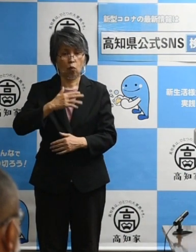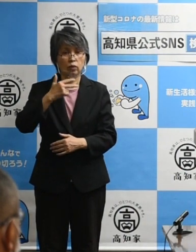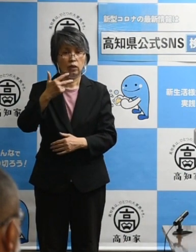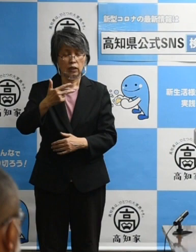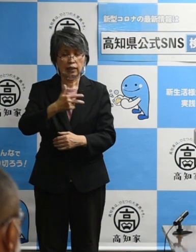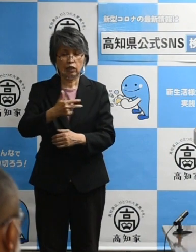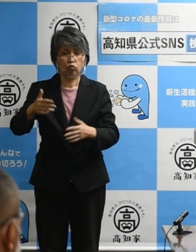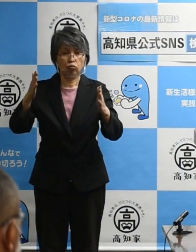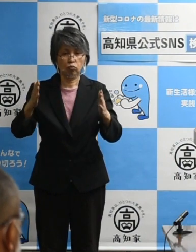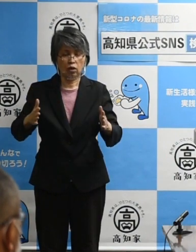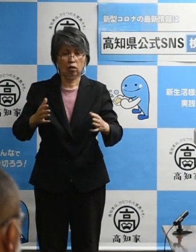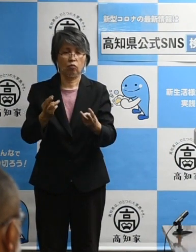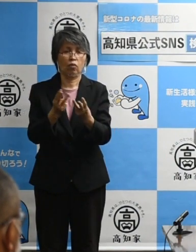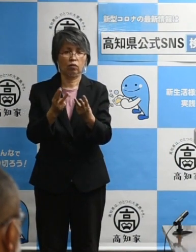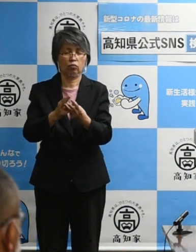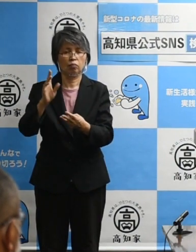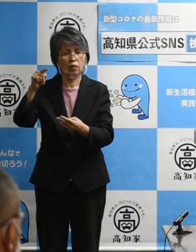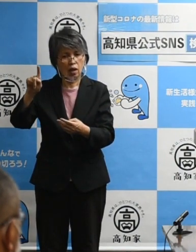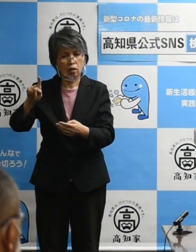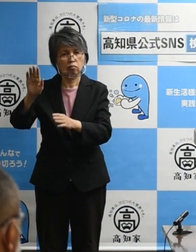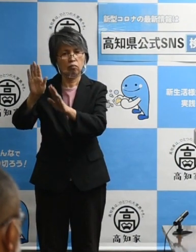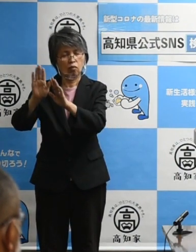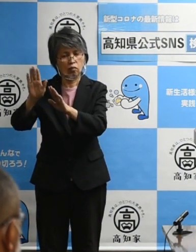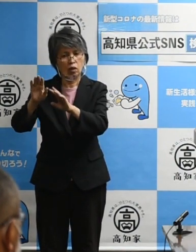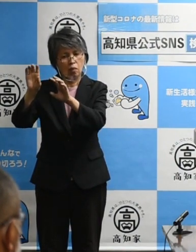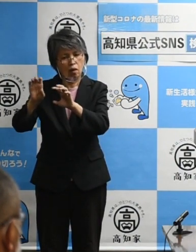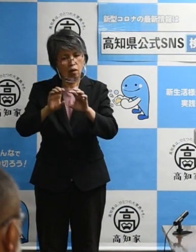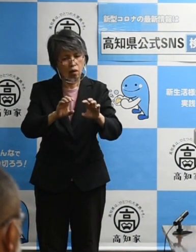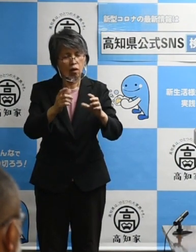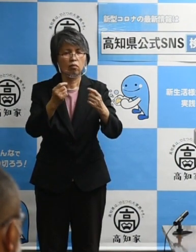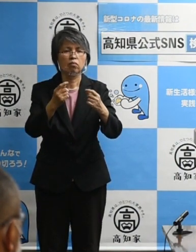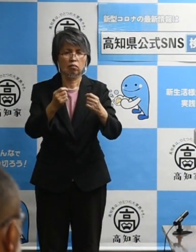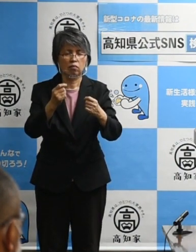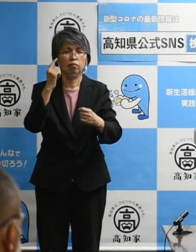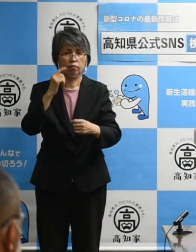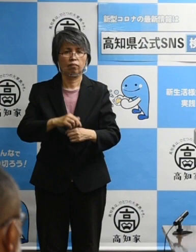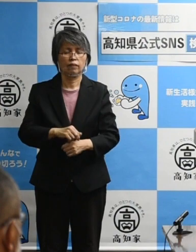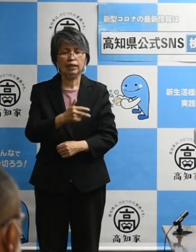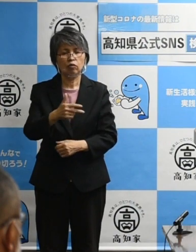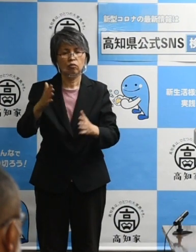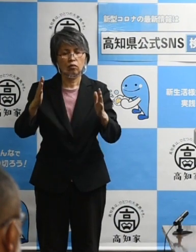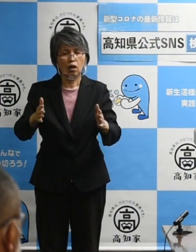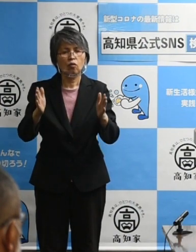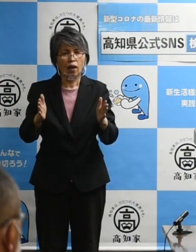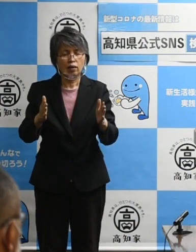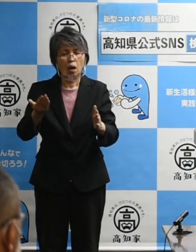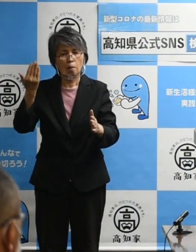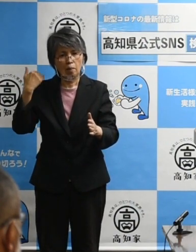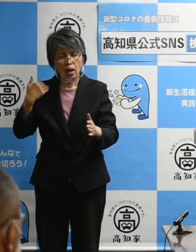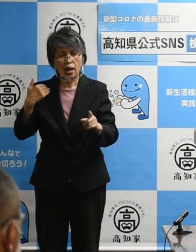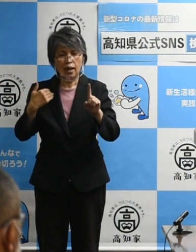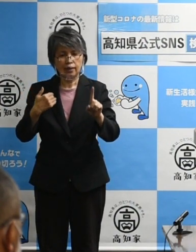1週間単位の数字も県の傾向と大体同じような傾向 1週間の間に、前の1週間では